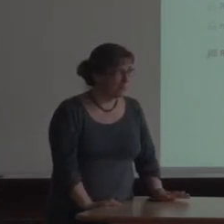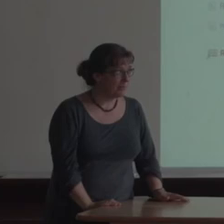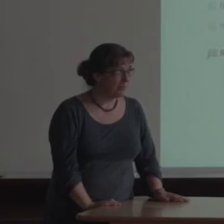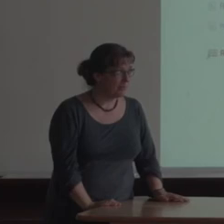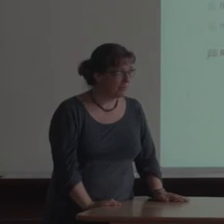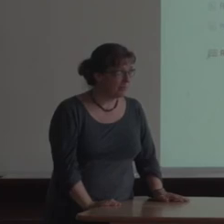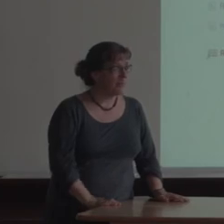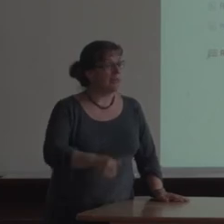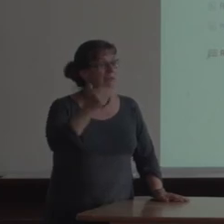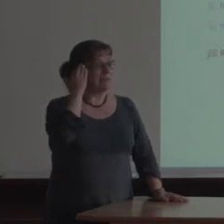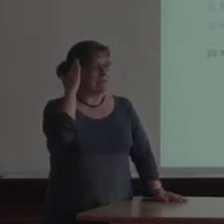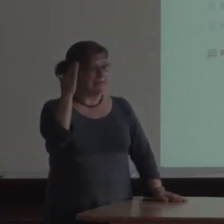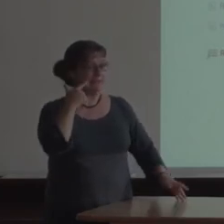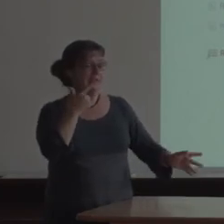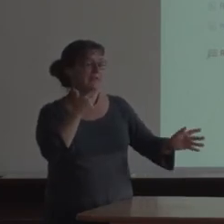Si je teste du code